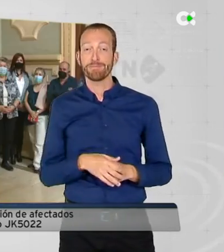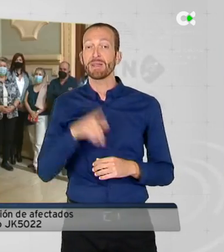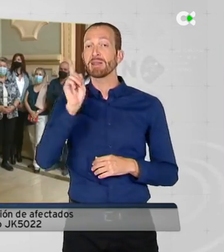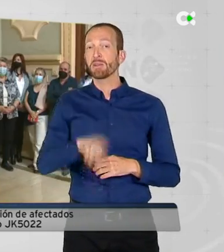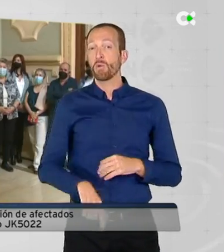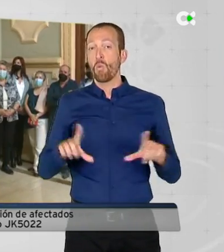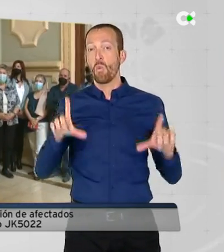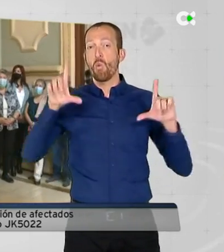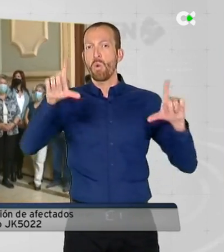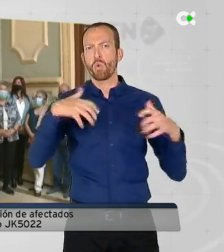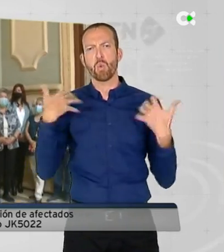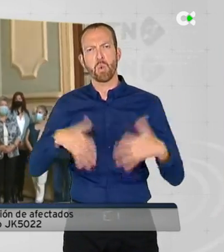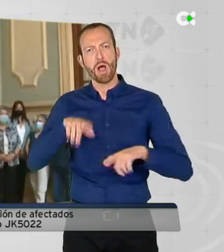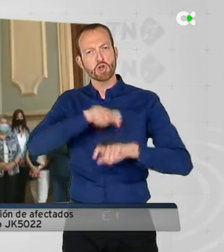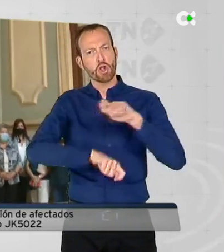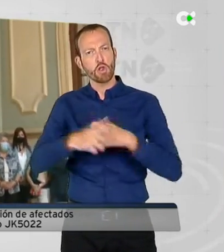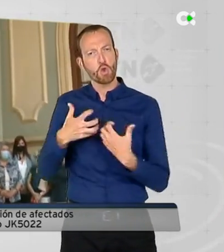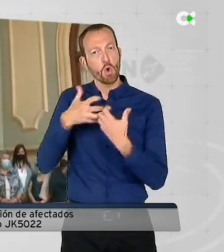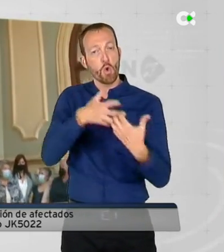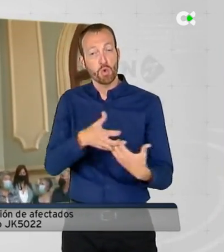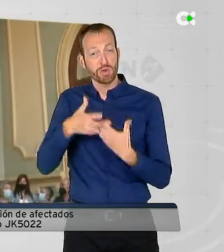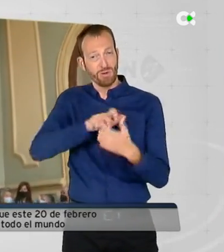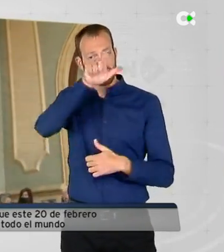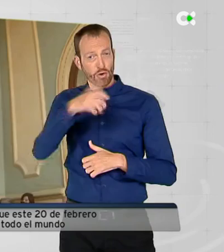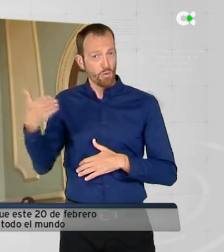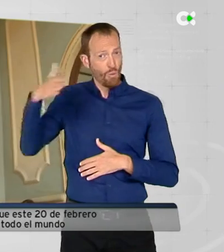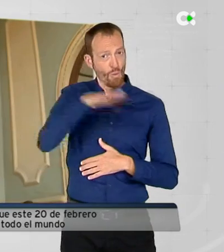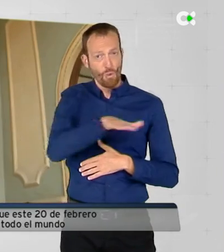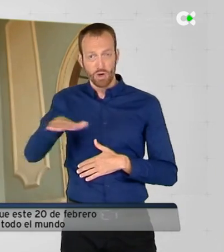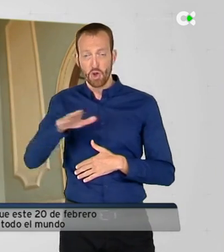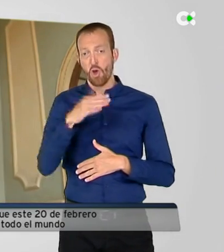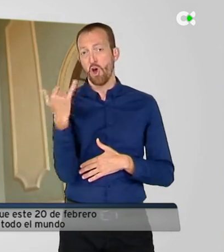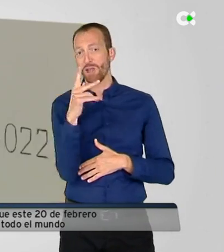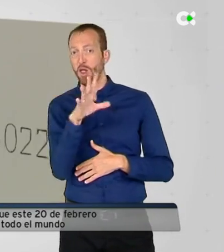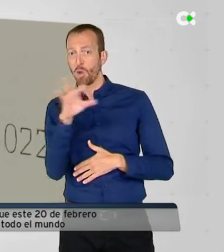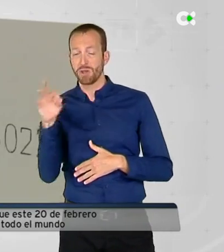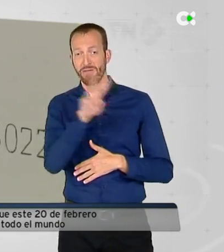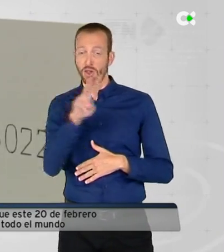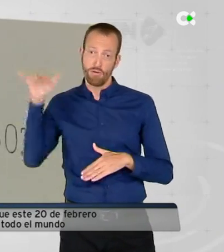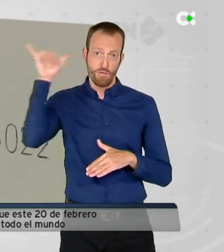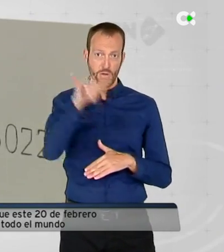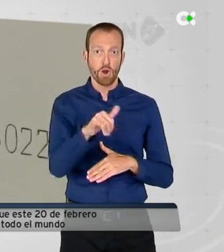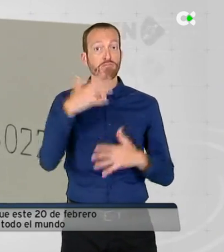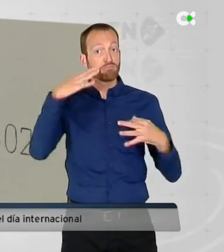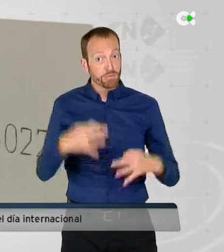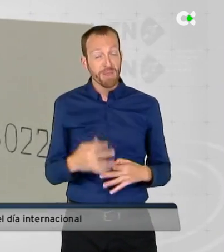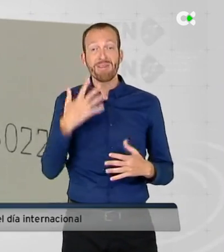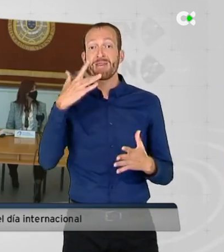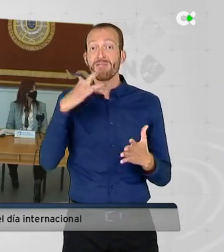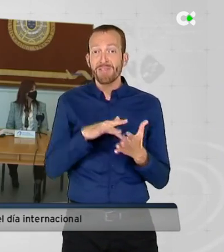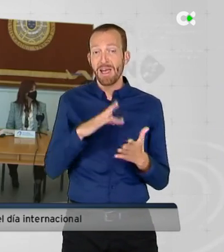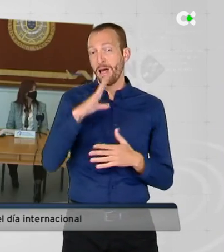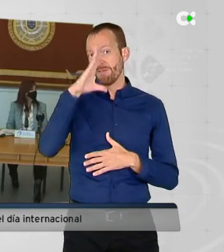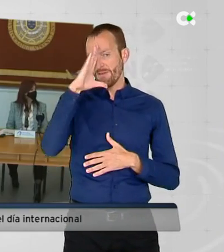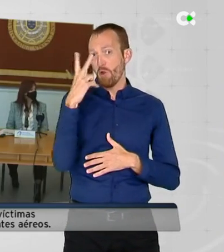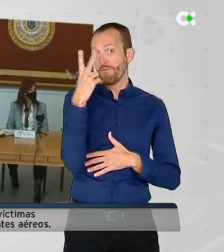la lucha de esta asociación de afectados del vuelo JK5022 que ha conseguido que este 20 de febrero se celebre en todo el mundo por primera vez